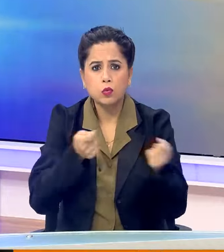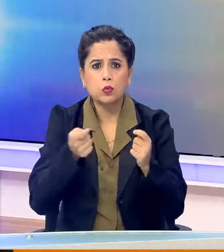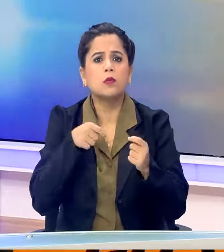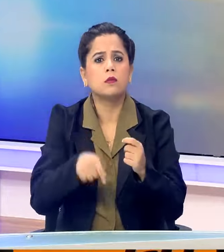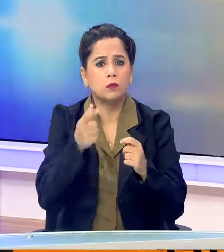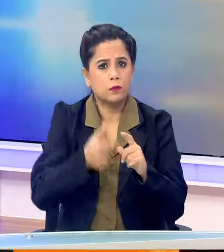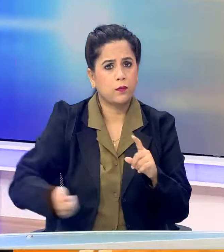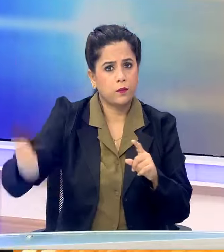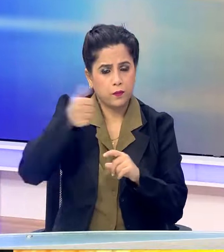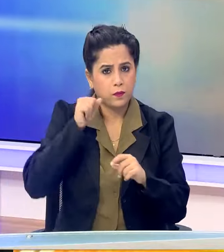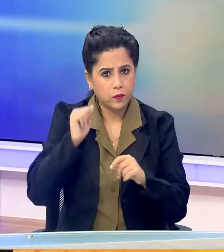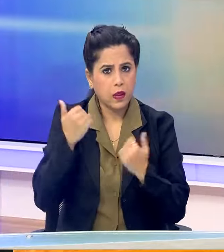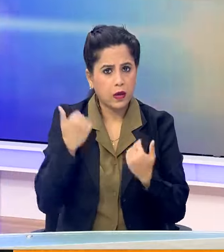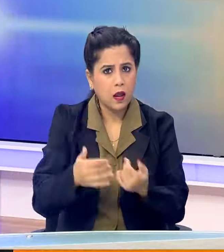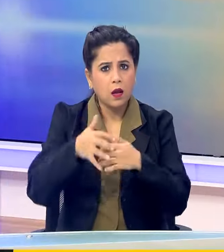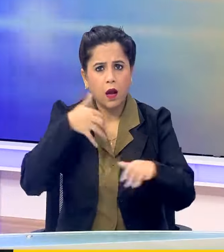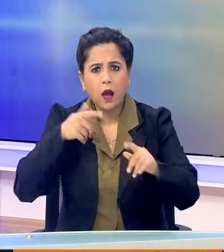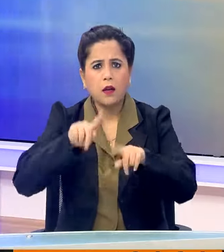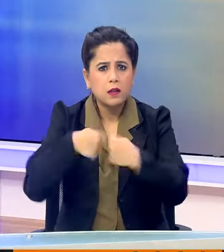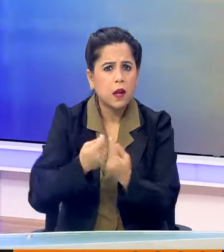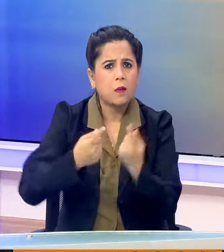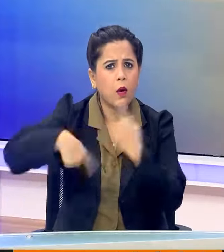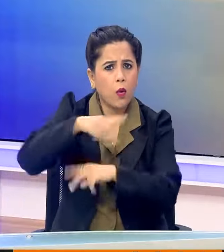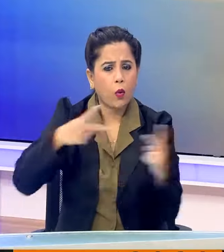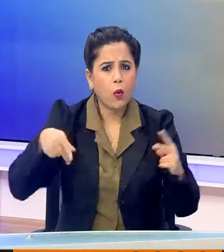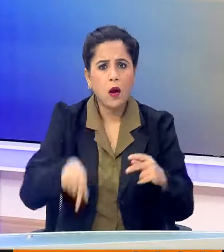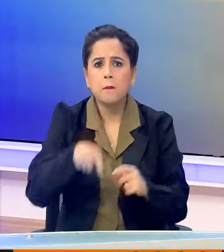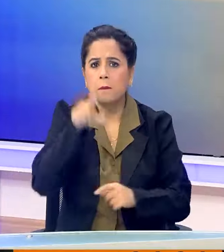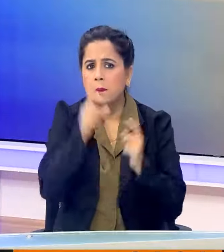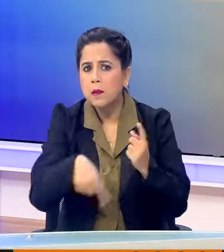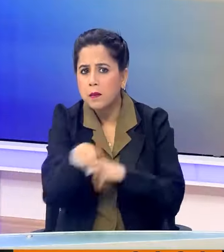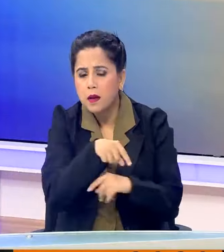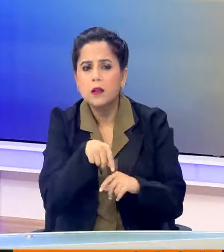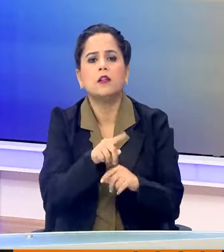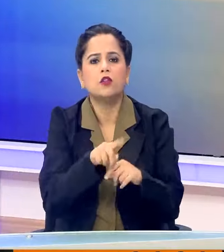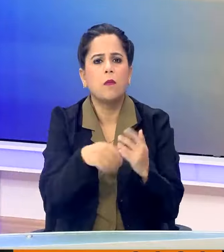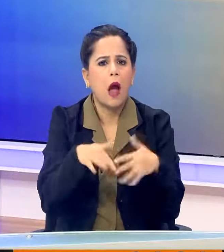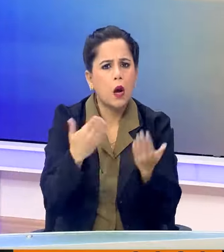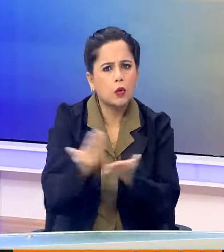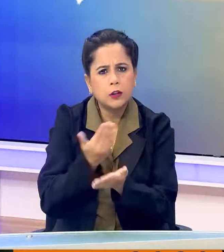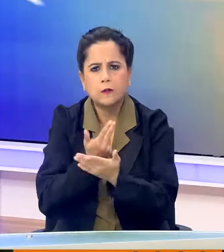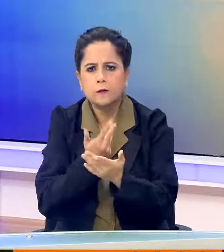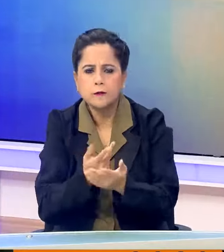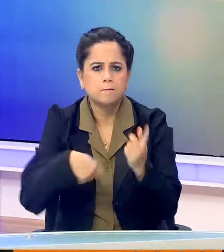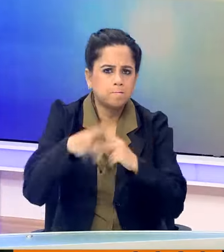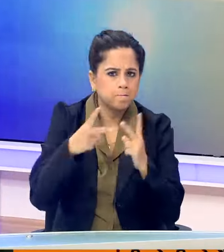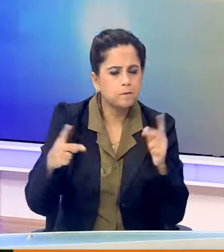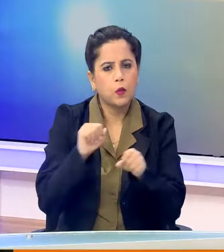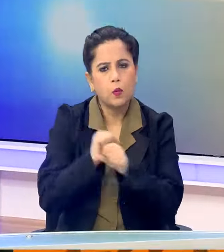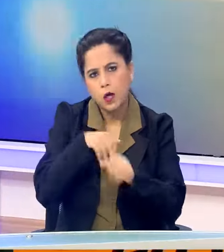विधता टीम आग से प्रभावित वन्यजीवों को बचाने का काम जारी रखे हुए